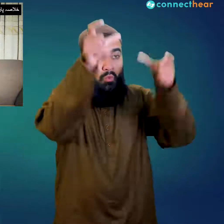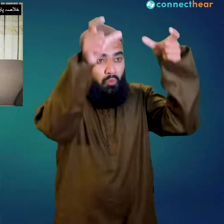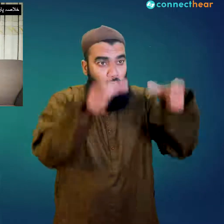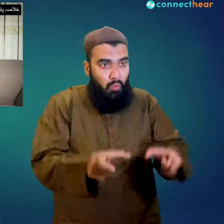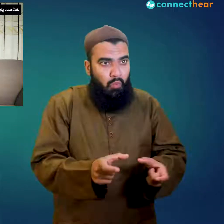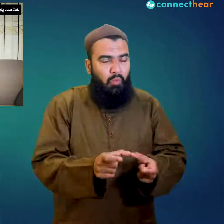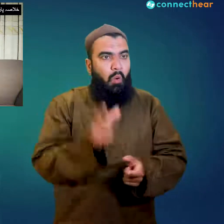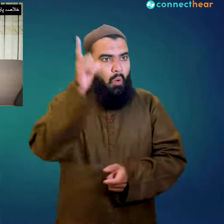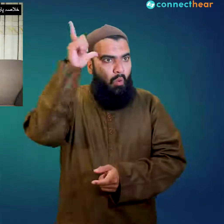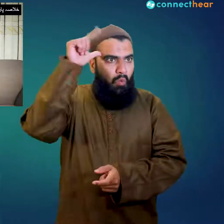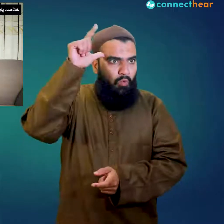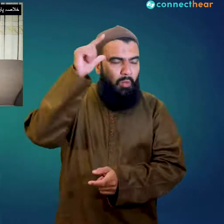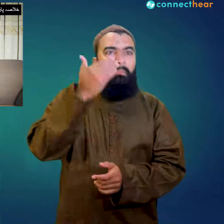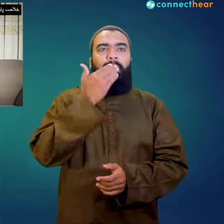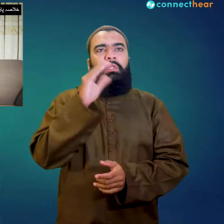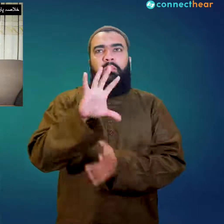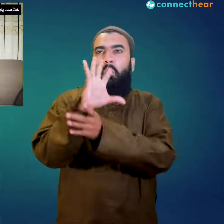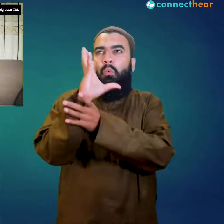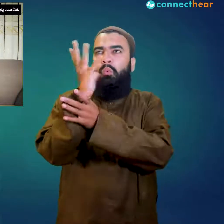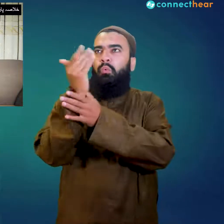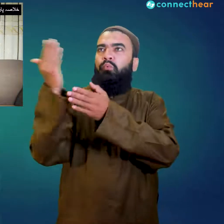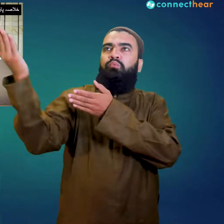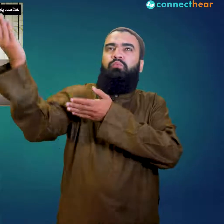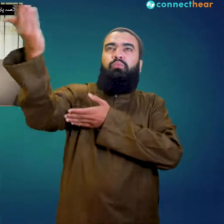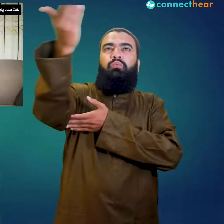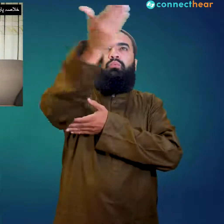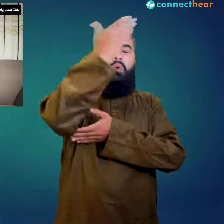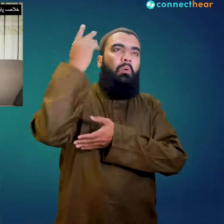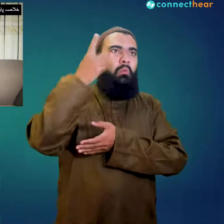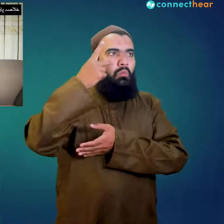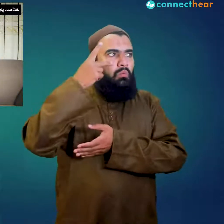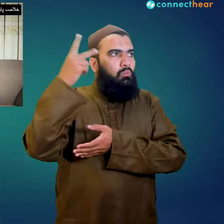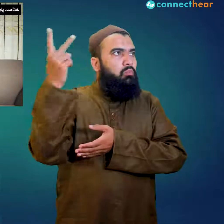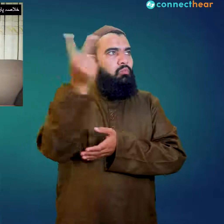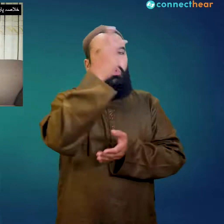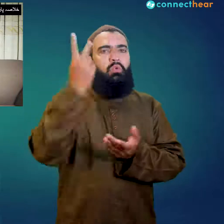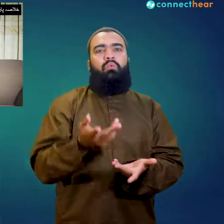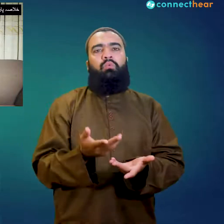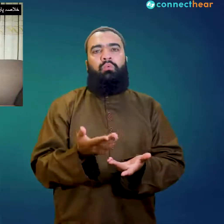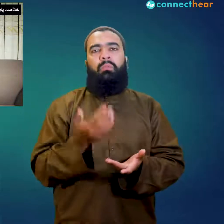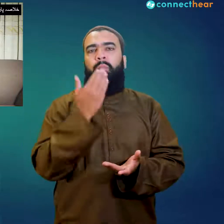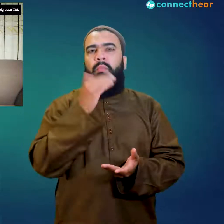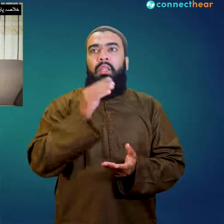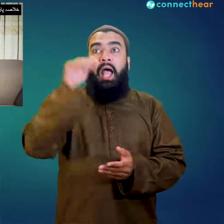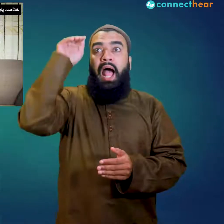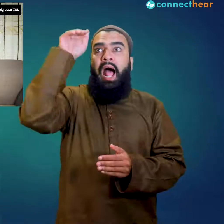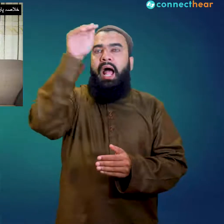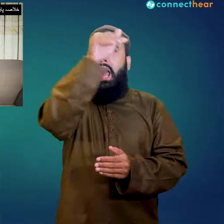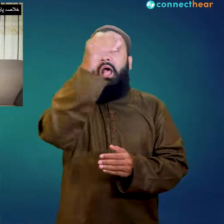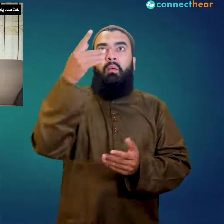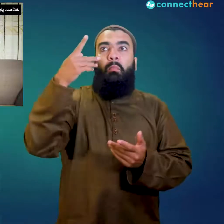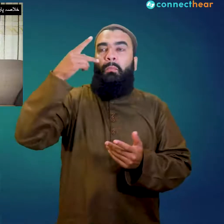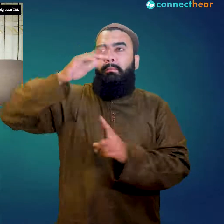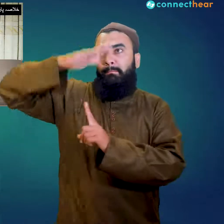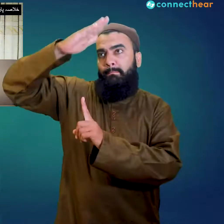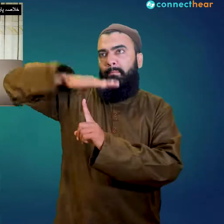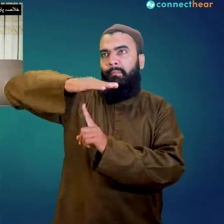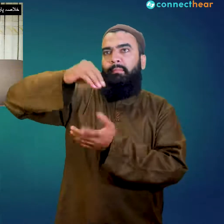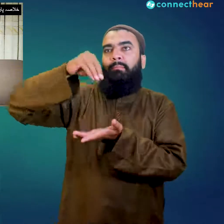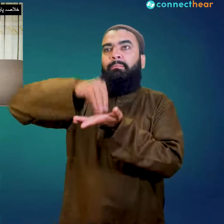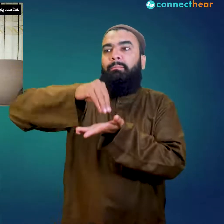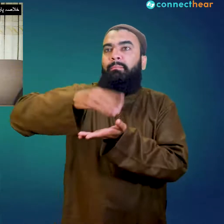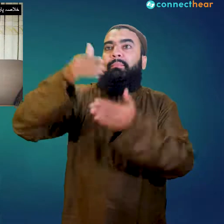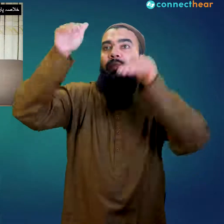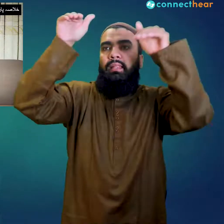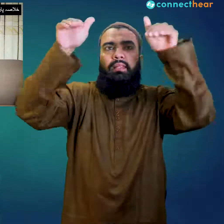ہوئی عظمت کی نشانیاں، اور ان نشانیوں سے سبق وہی حاصل کرتے ہیں کہ جو اہل عقل ہیں،